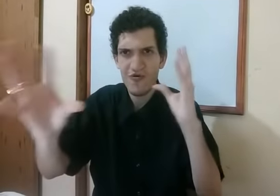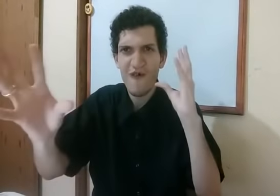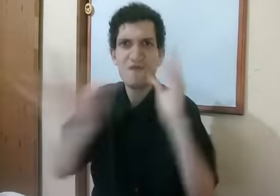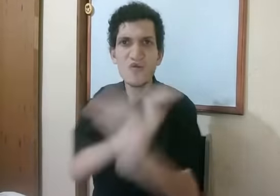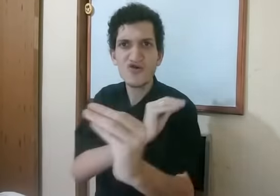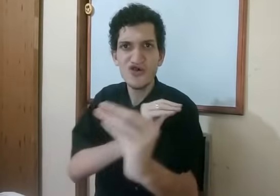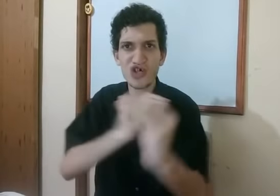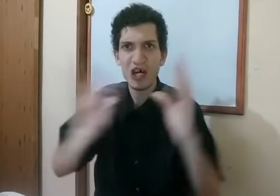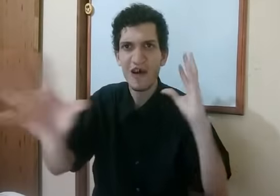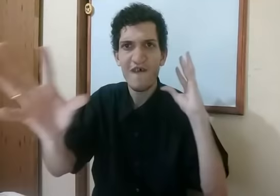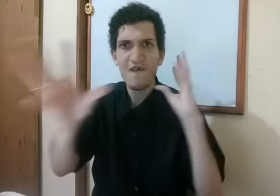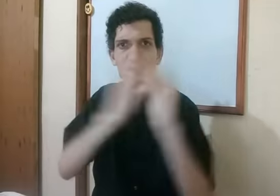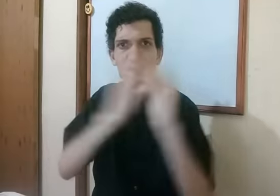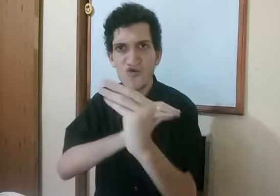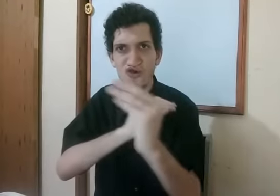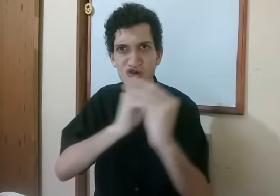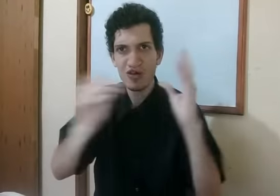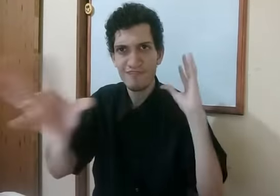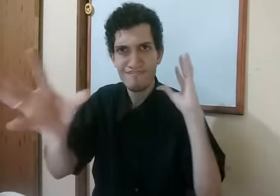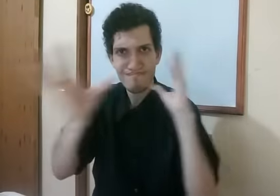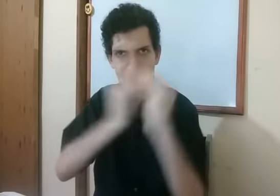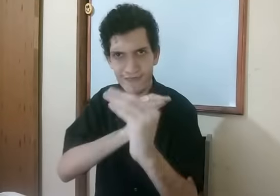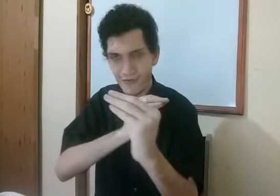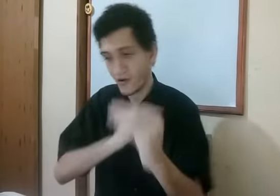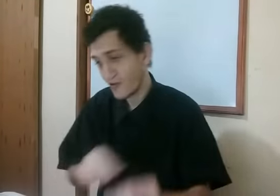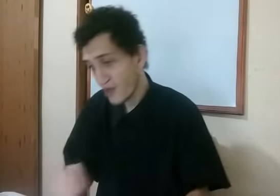urgir. Urgir. Urgir.